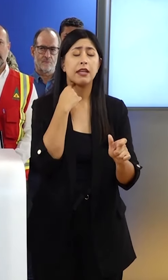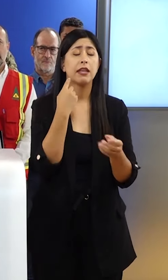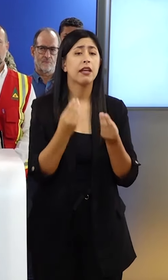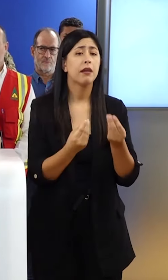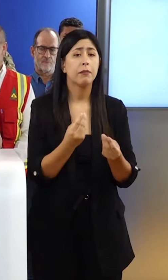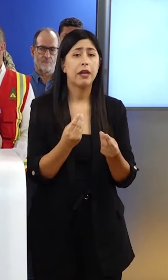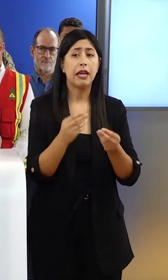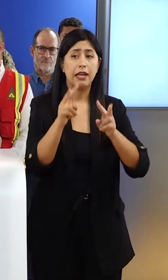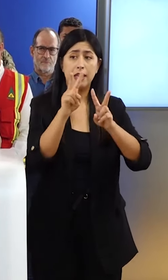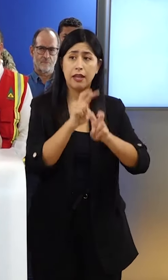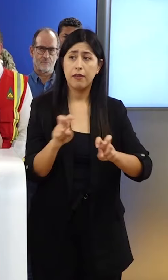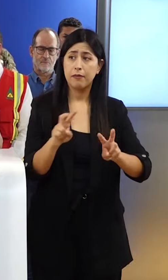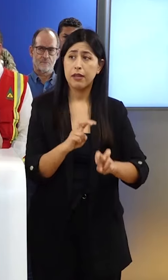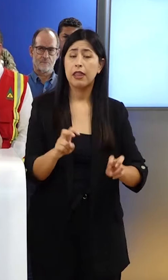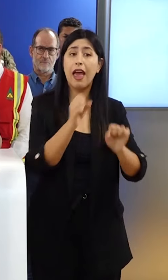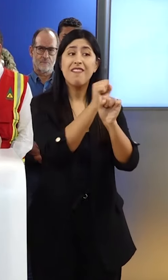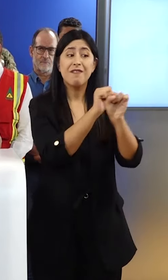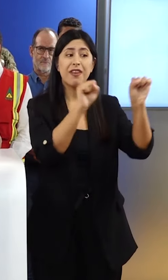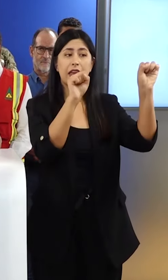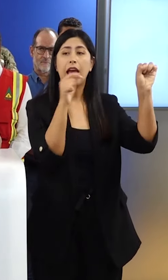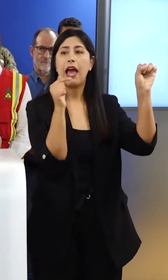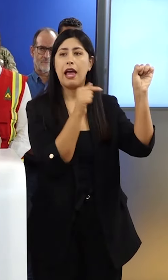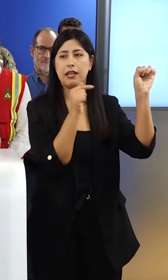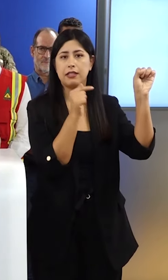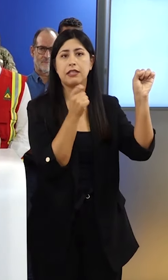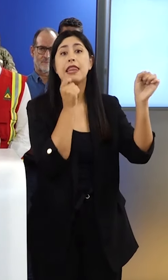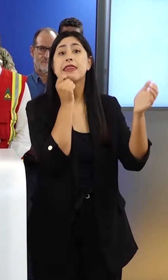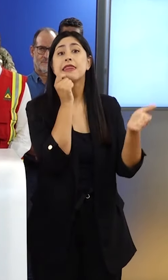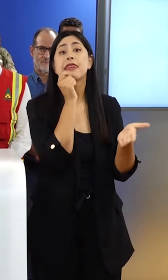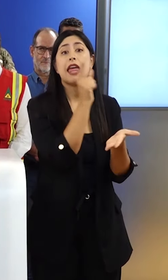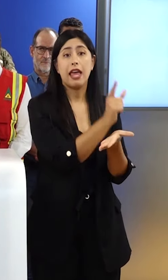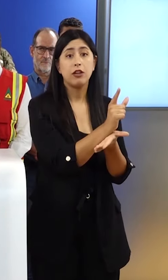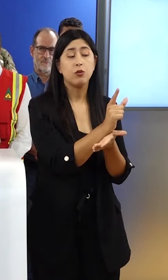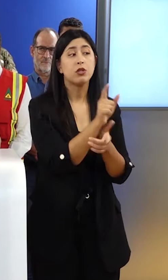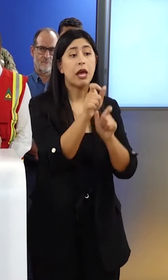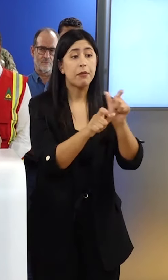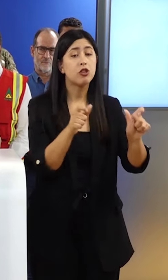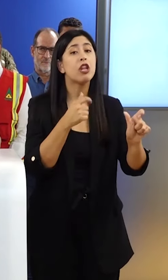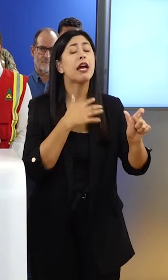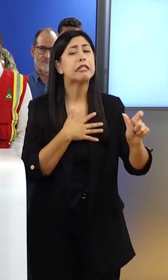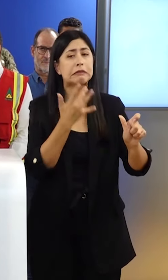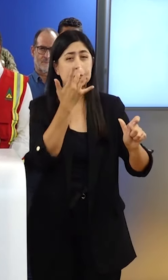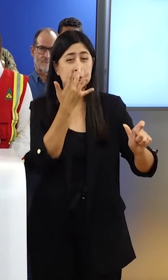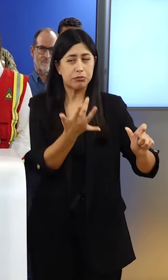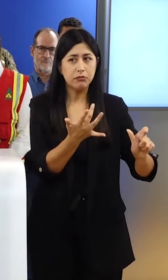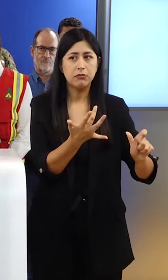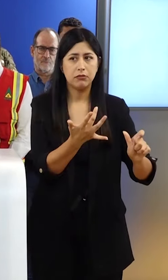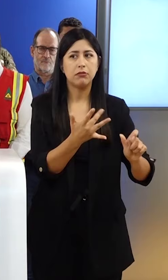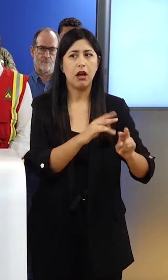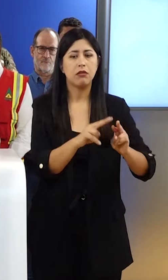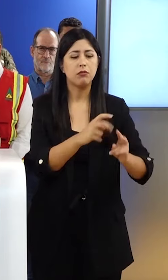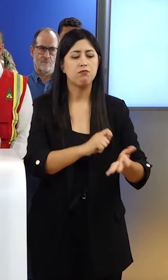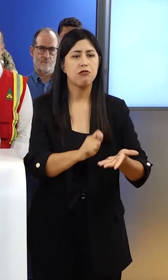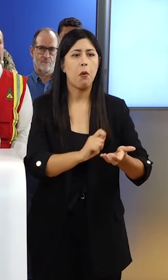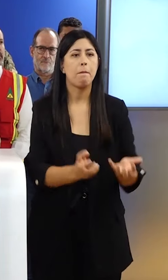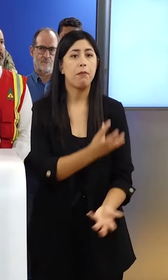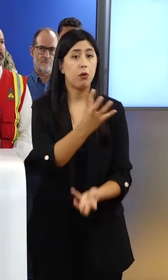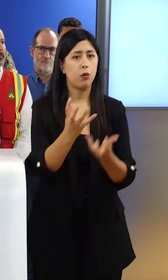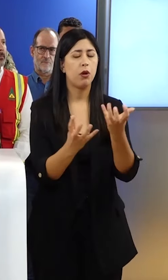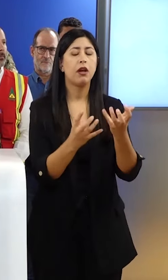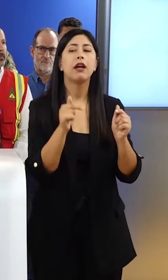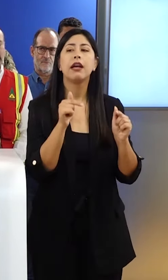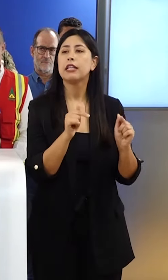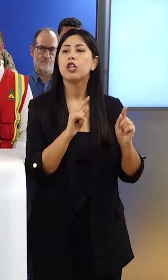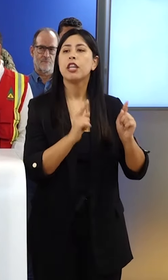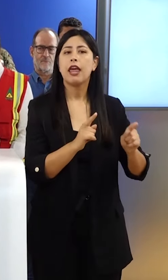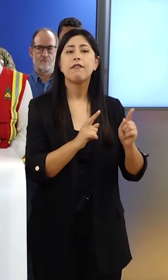investigación de parte de la fiscalía en curso porque hay denuncias de intencionalidad entonces debe participar la investigación de